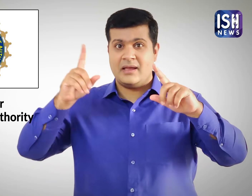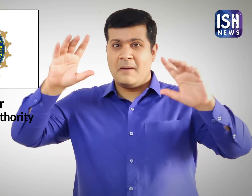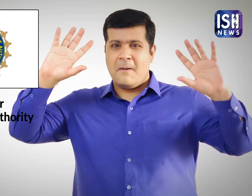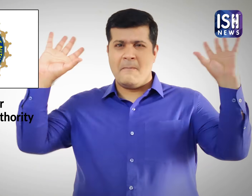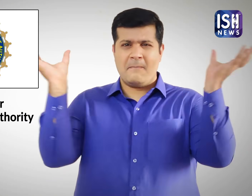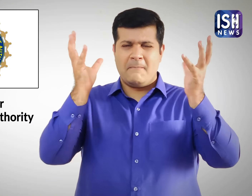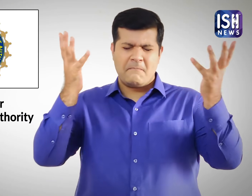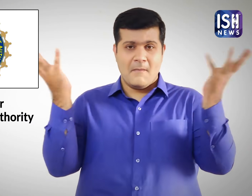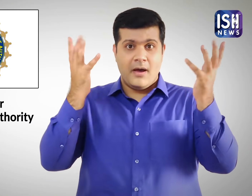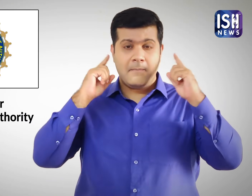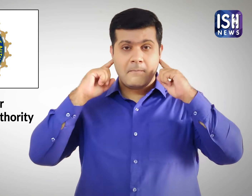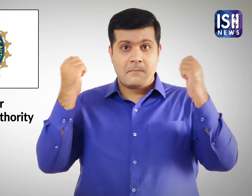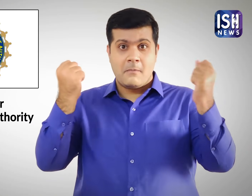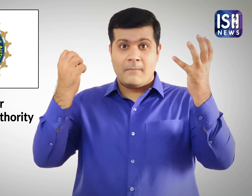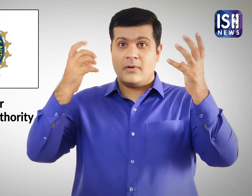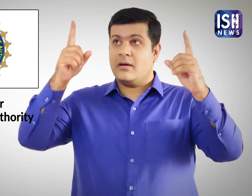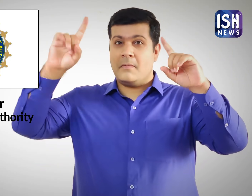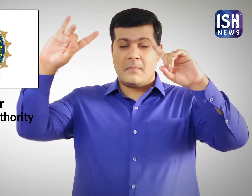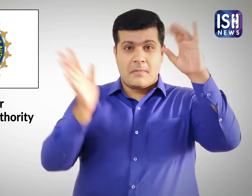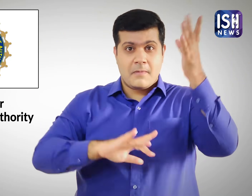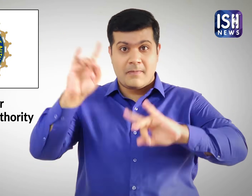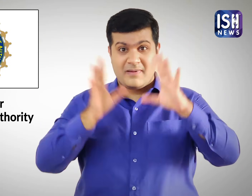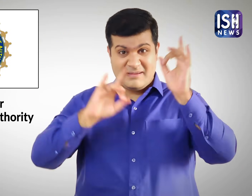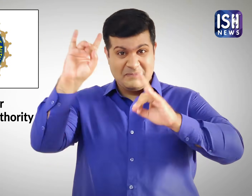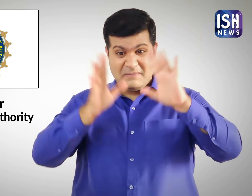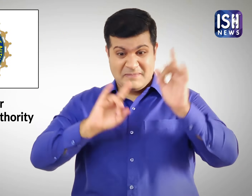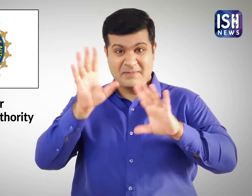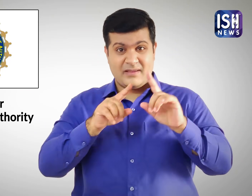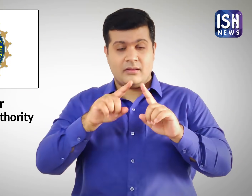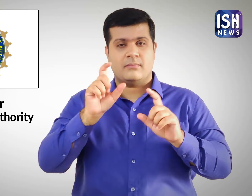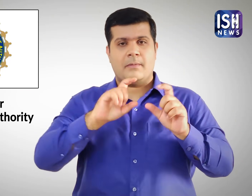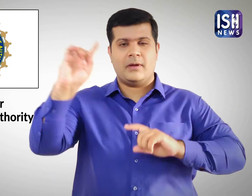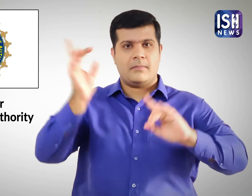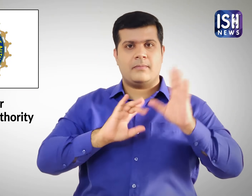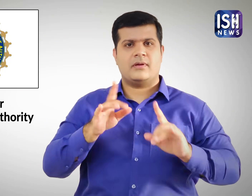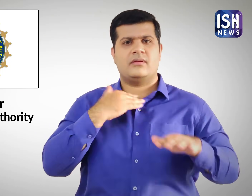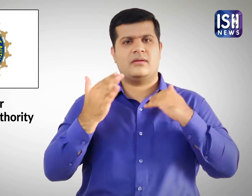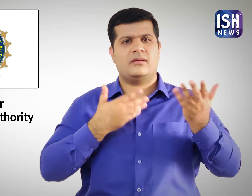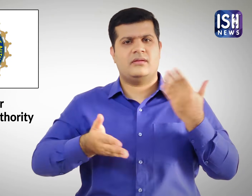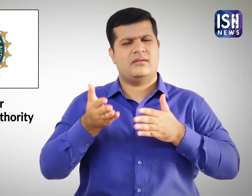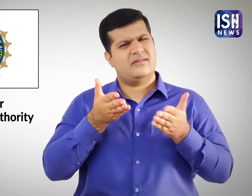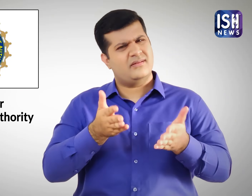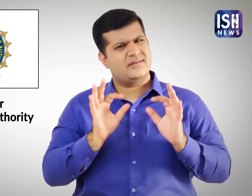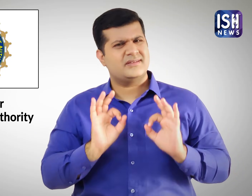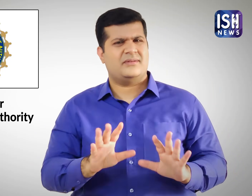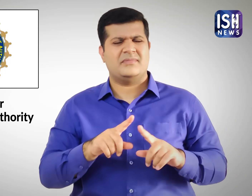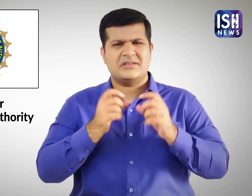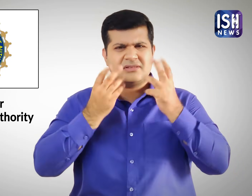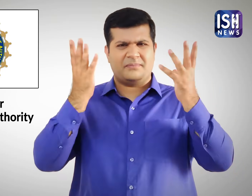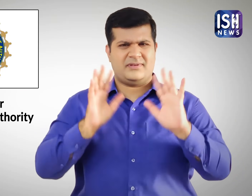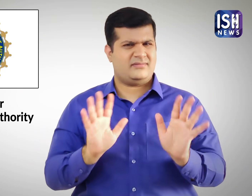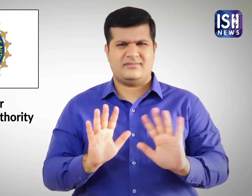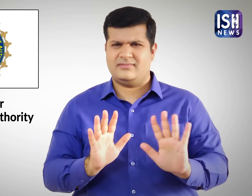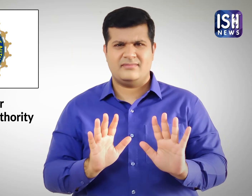बिजली गिरने से कई लोगों की मौत हो सकती है।